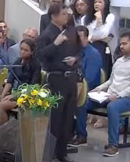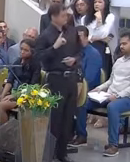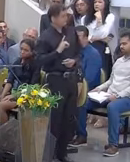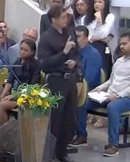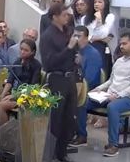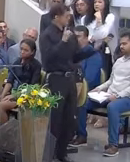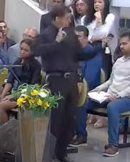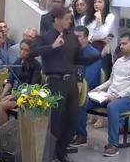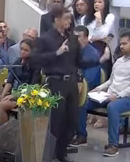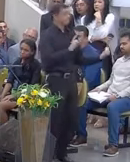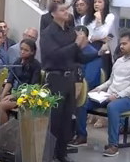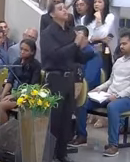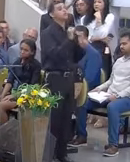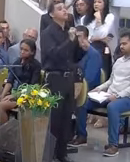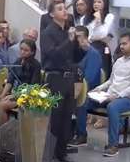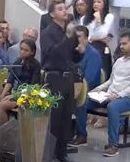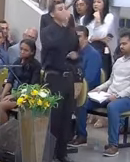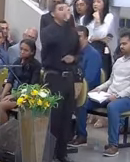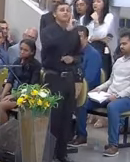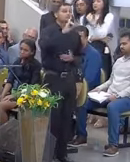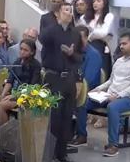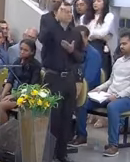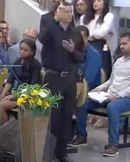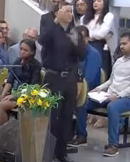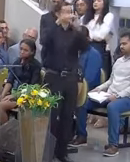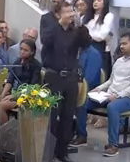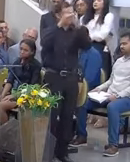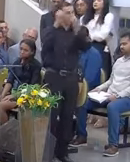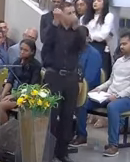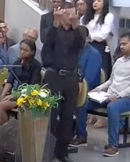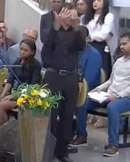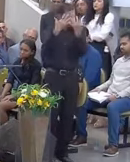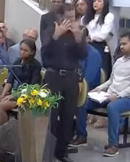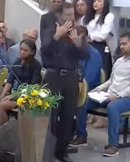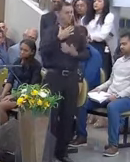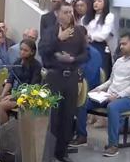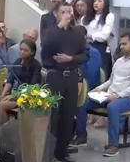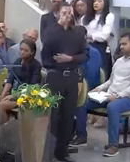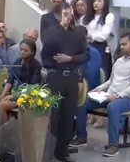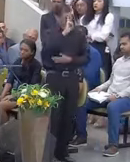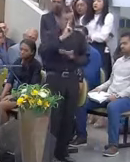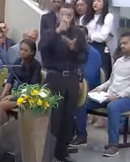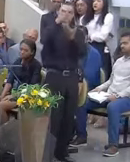contra ti em nome do Senhor, Deus dos exércitos.